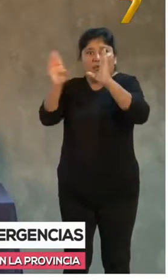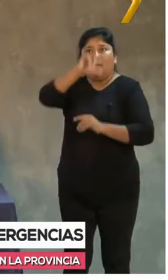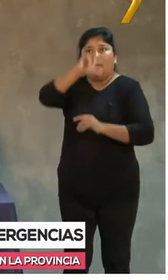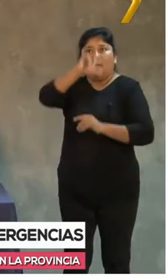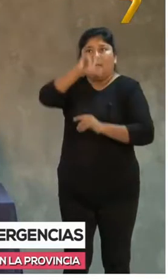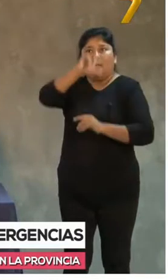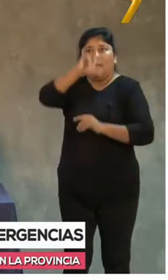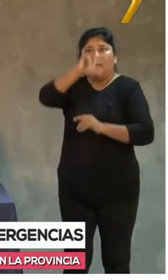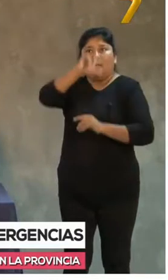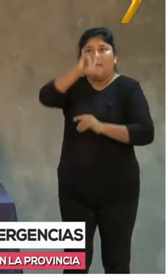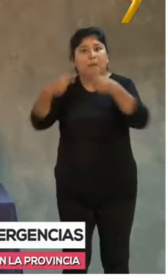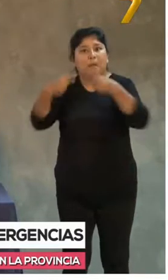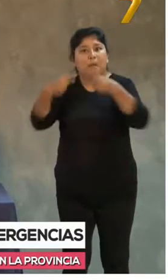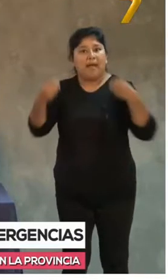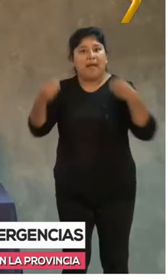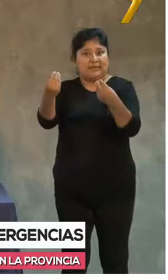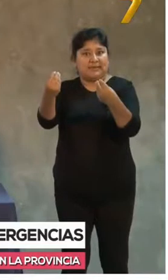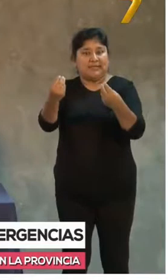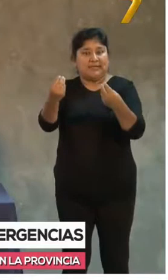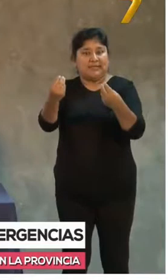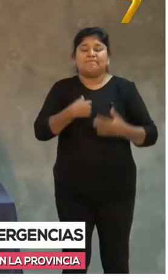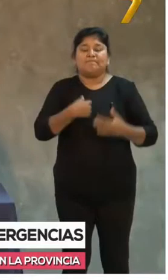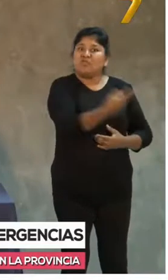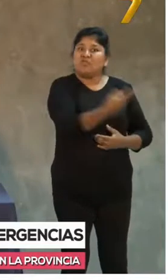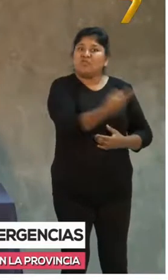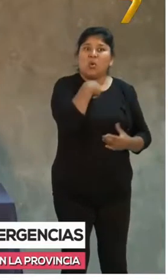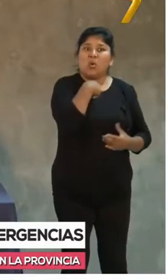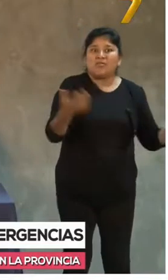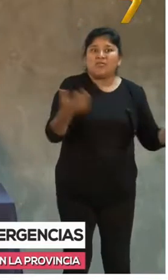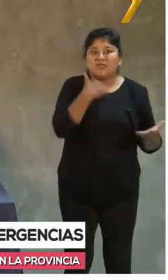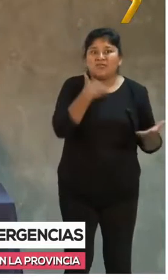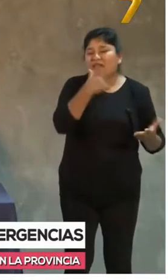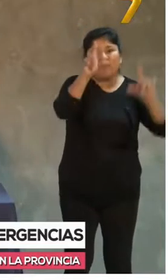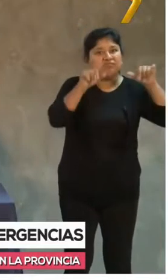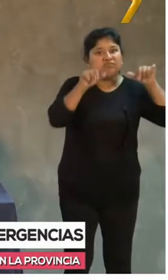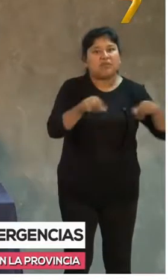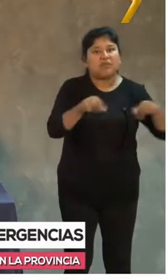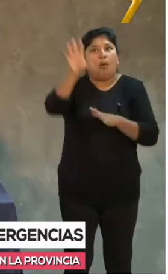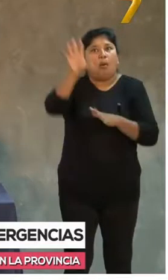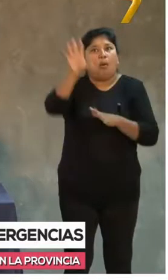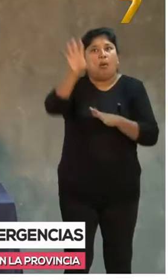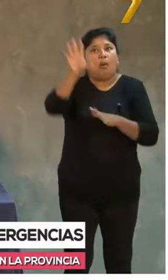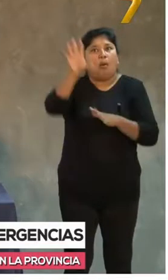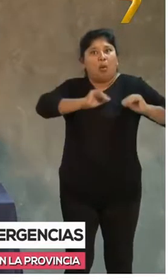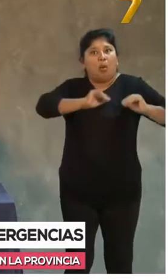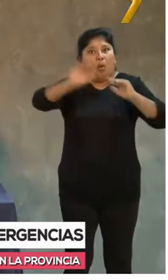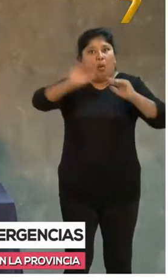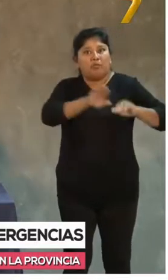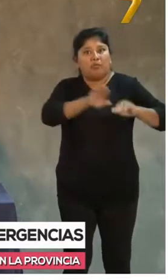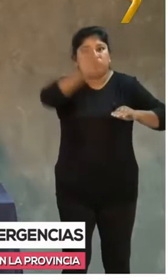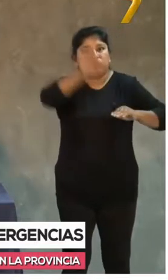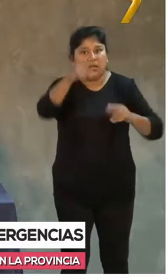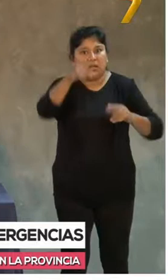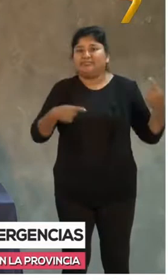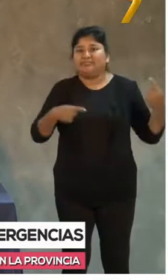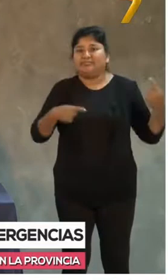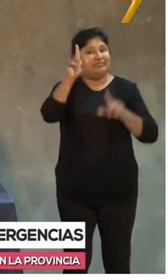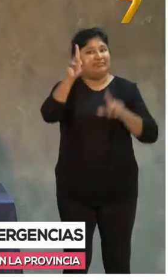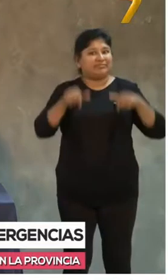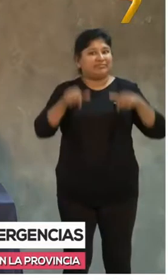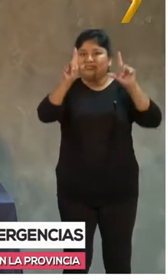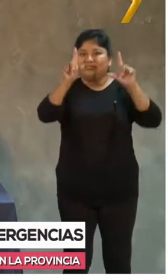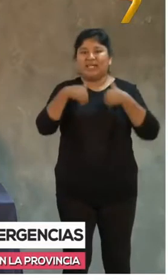Lamentablemente la situación no se puede predecir, es algo que nosotros no podemos saber en este momento. Vamos siguiendo cómo van aumentando